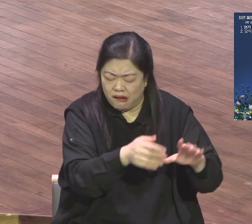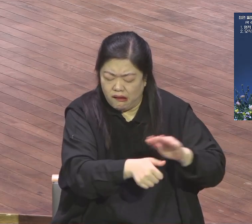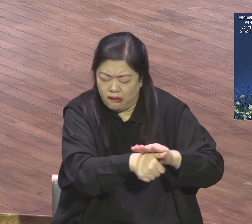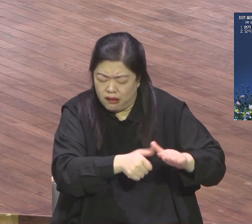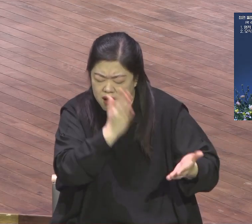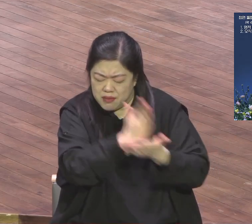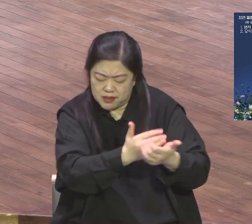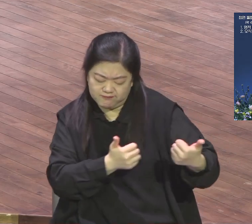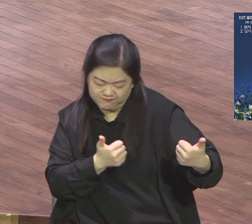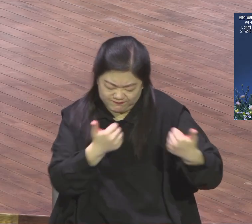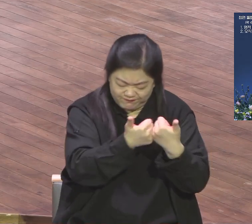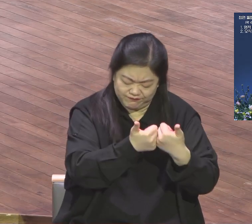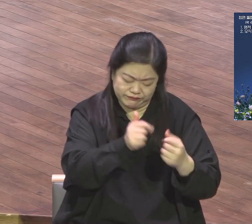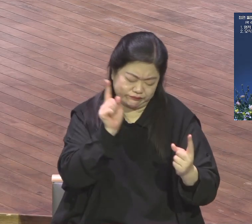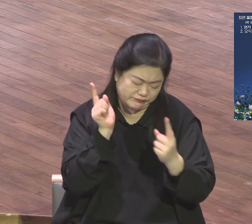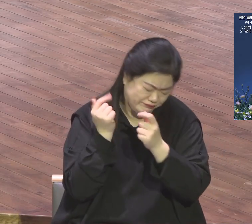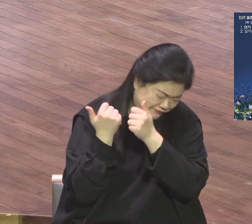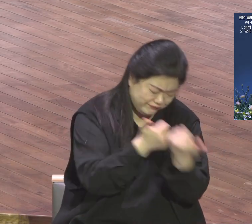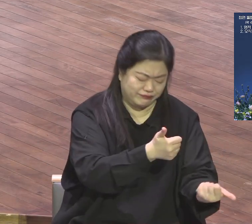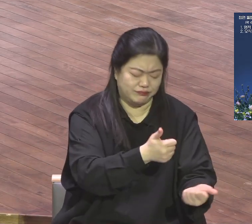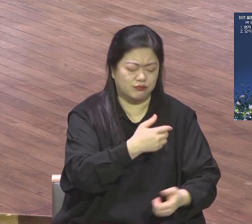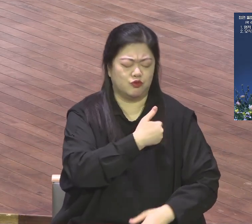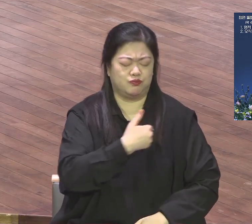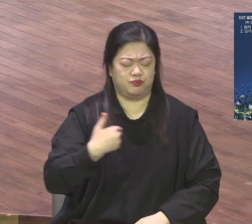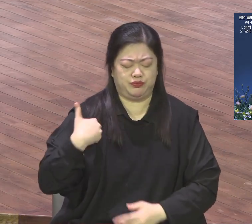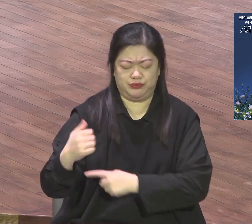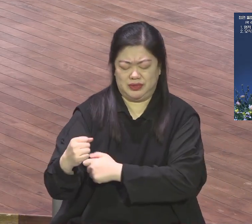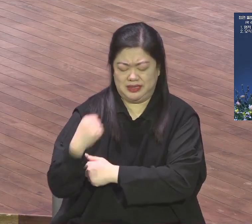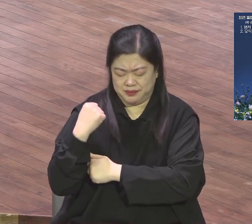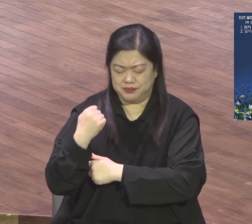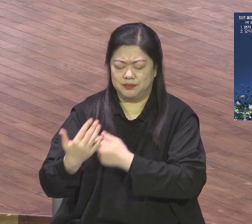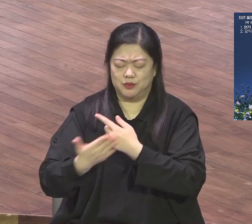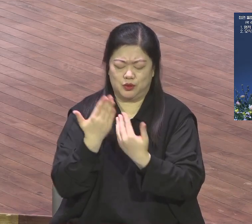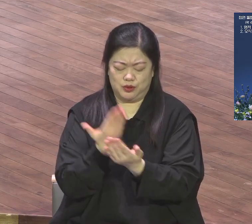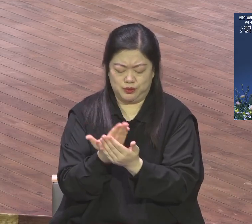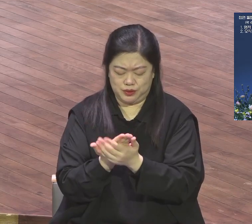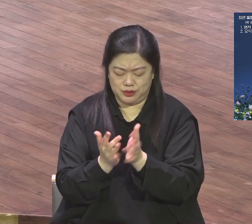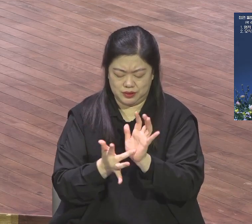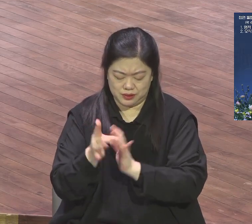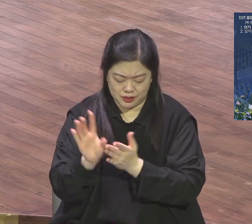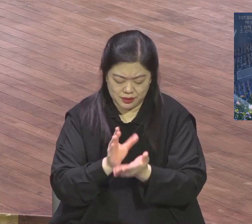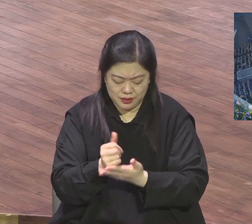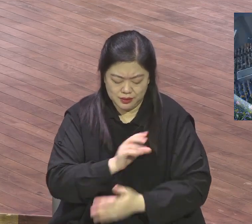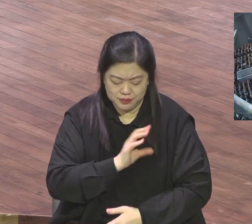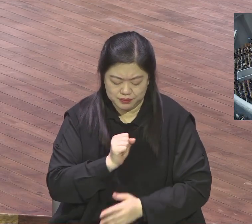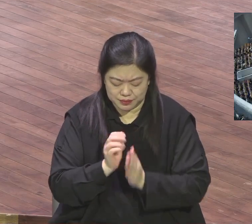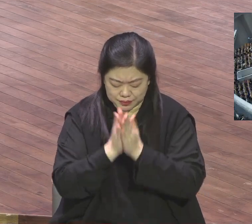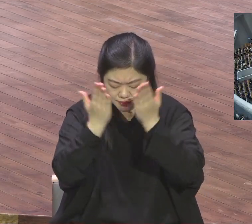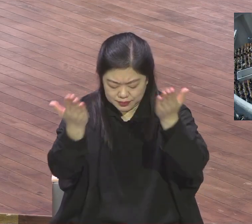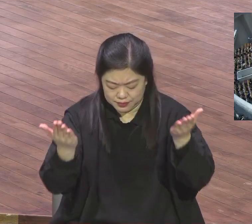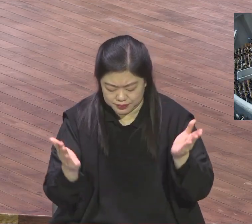믿음이 회복되는 날이 되게 도와 주옵소서. 예수 이름 받들어 기도합니다. 아멘.